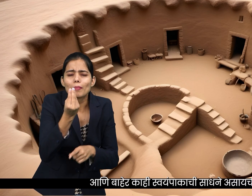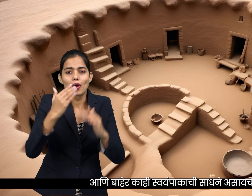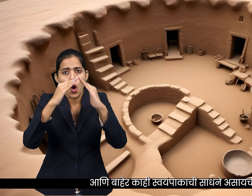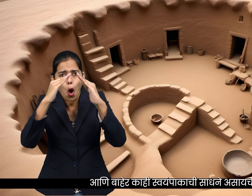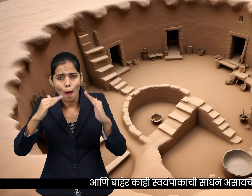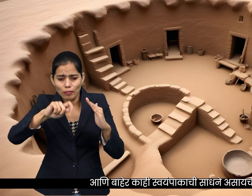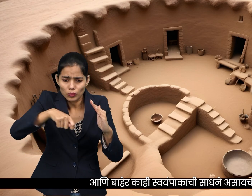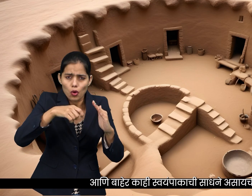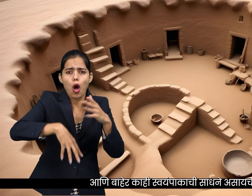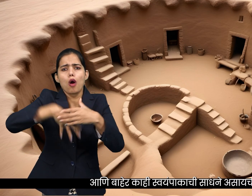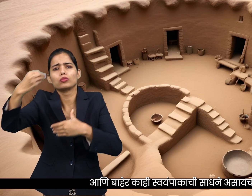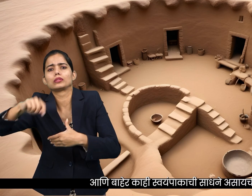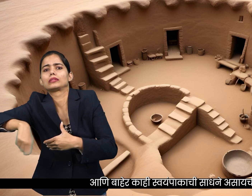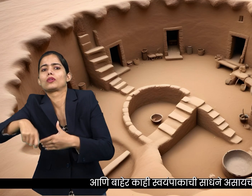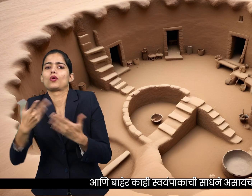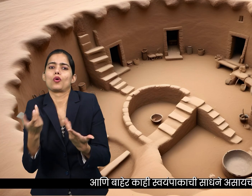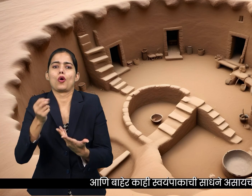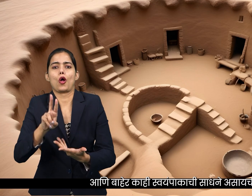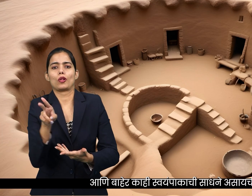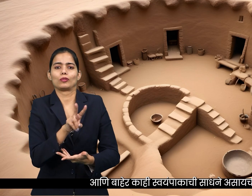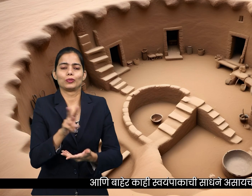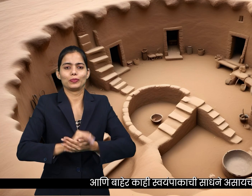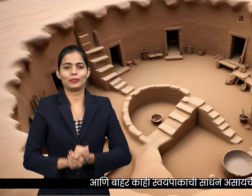आणि बाहेर काही स्वयंपाकाची साधने असायची.